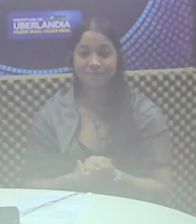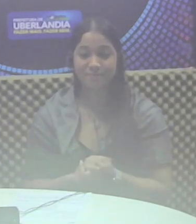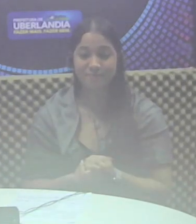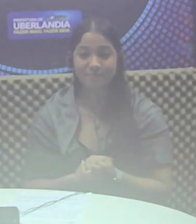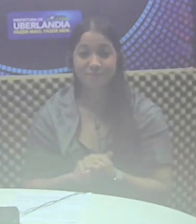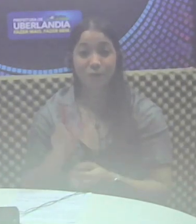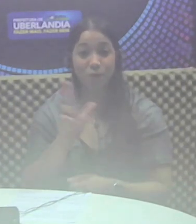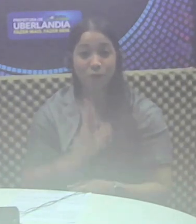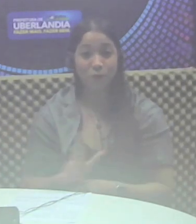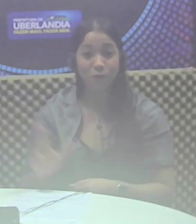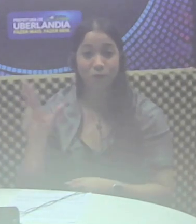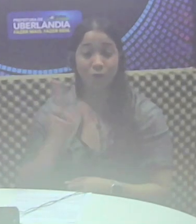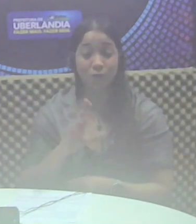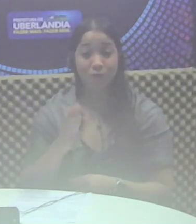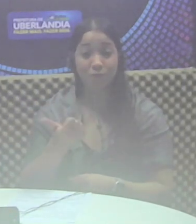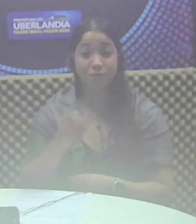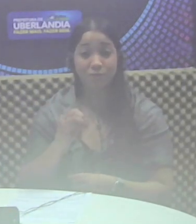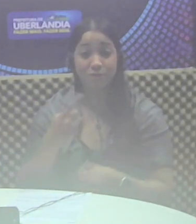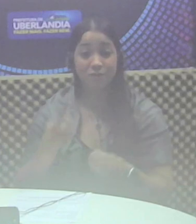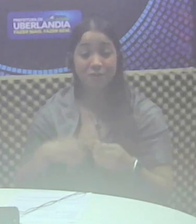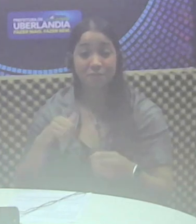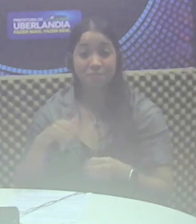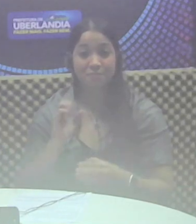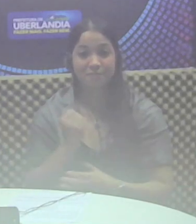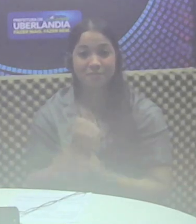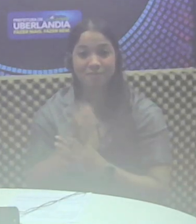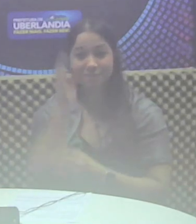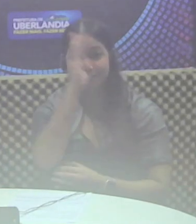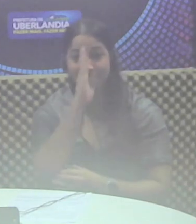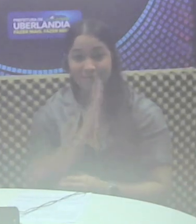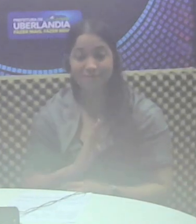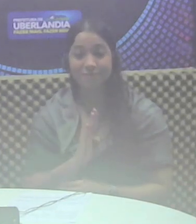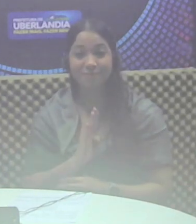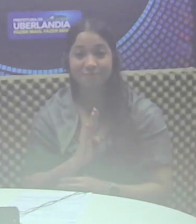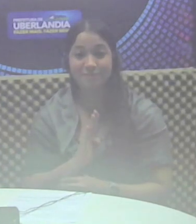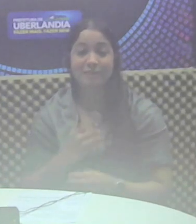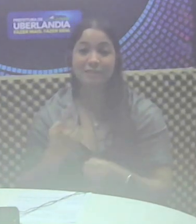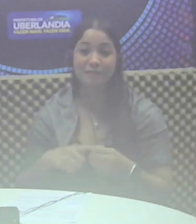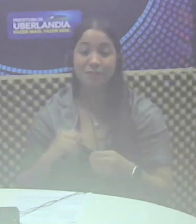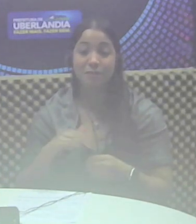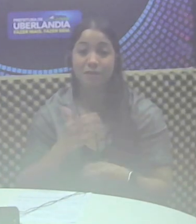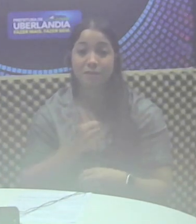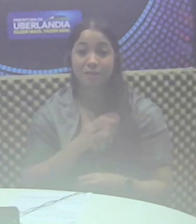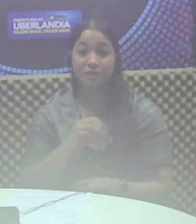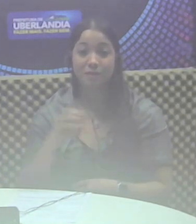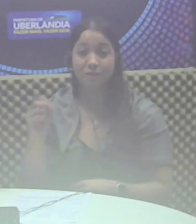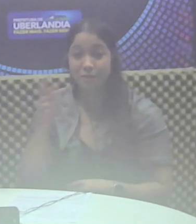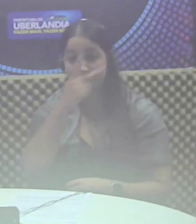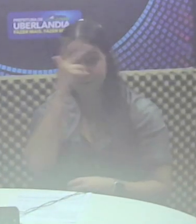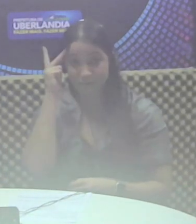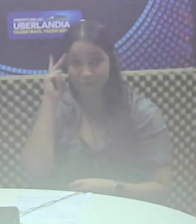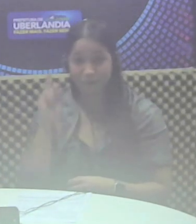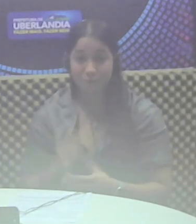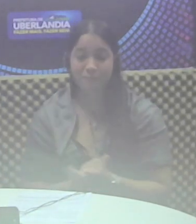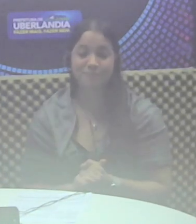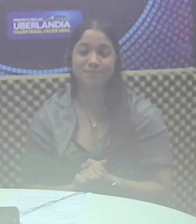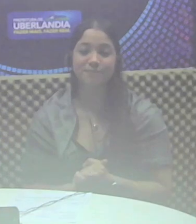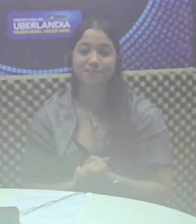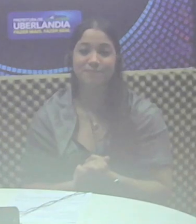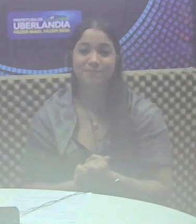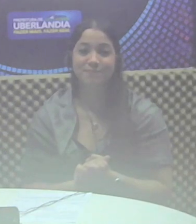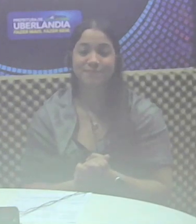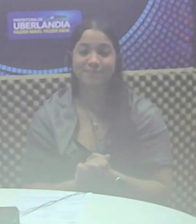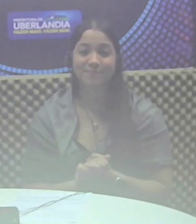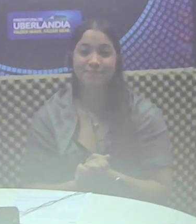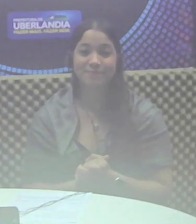Uberlândia está entre as 10 cidades mais seguras do Brasil dentre aquelas com mais de 100.000 habitantes e ainda